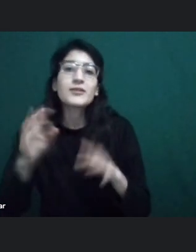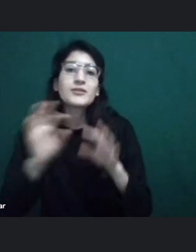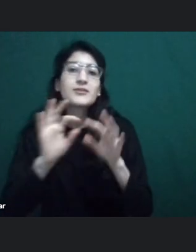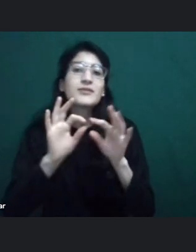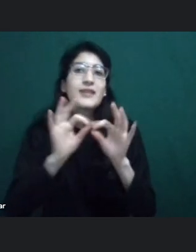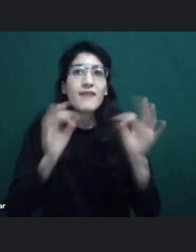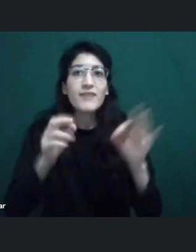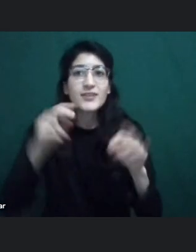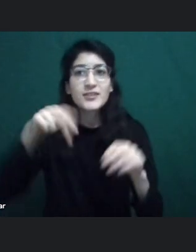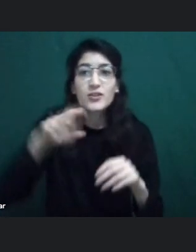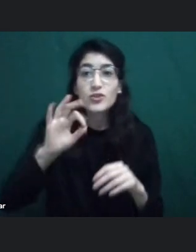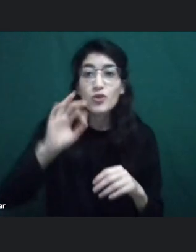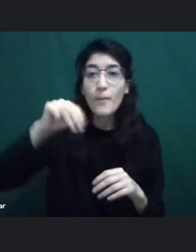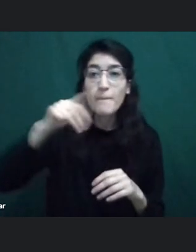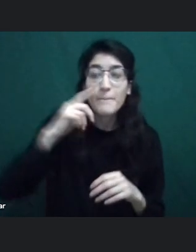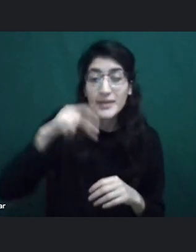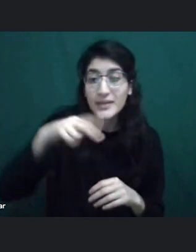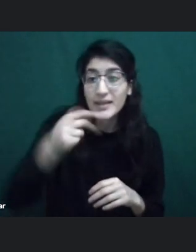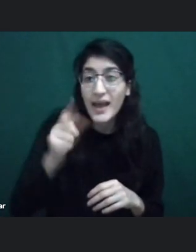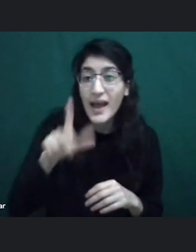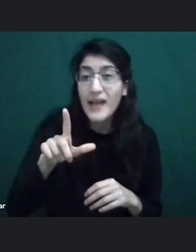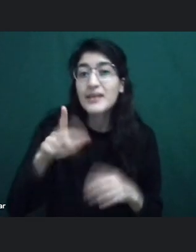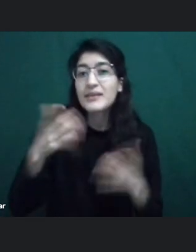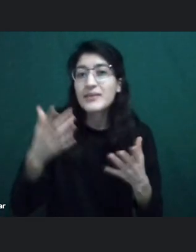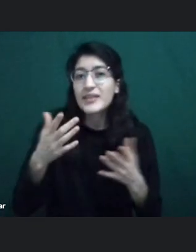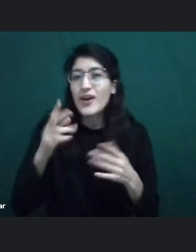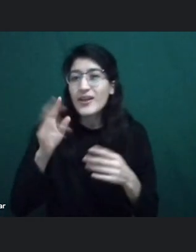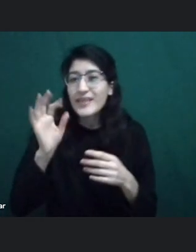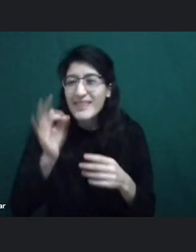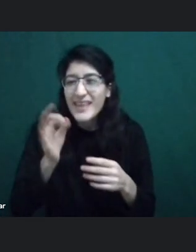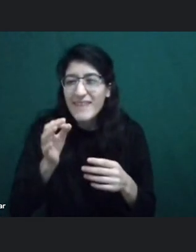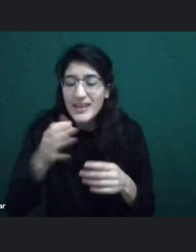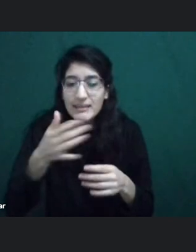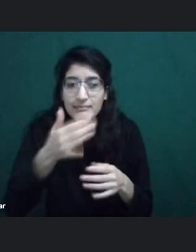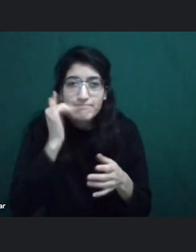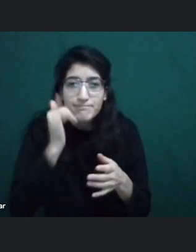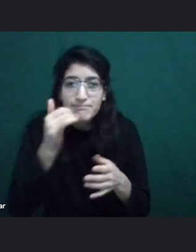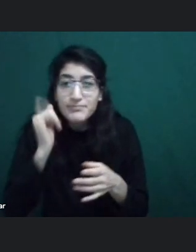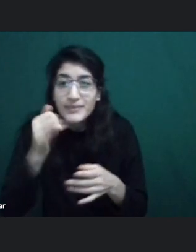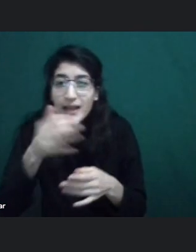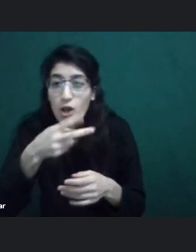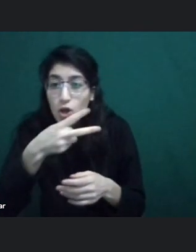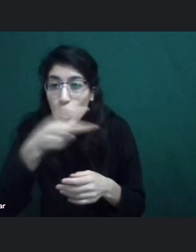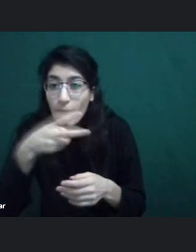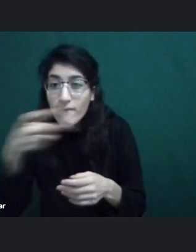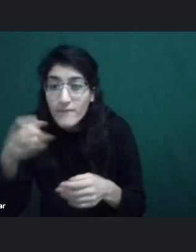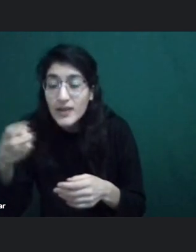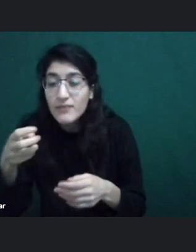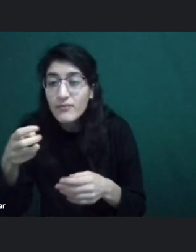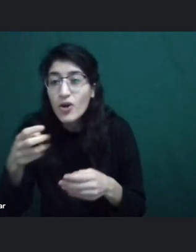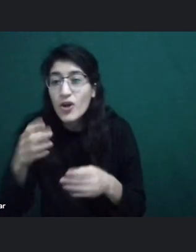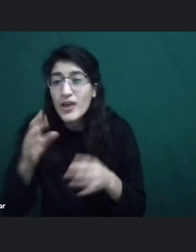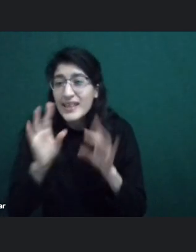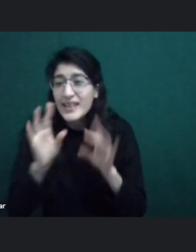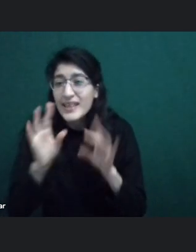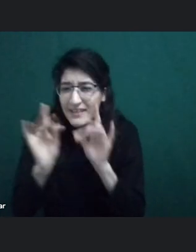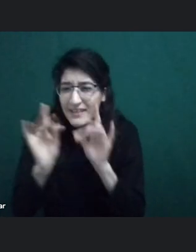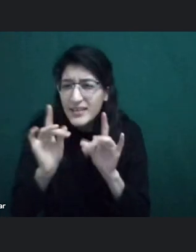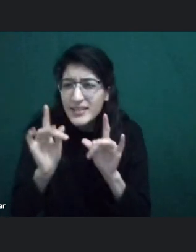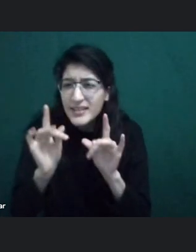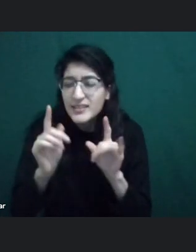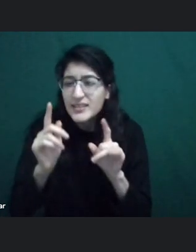esos verbos no tienen dificultades para traducirlos, no hay que invertir ninguna lectura ni nada,